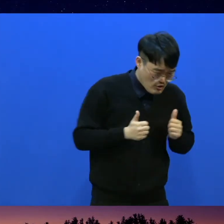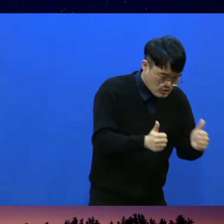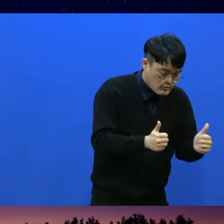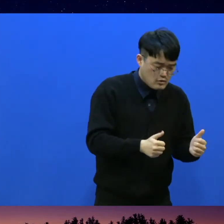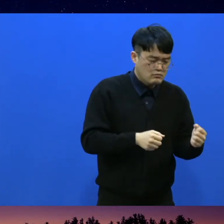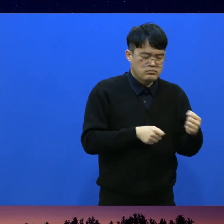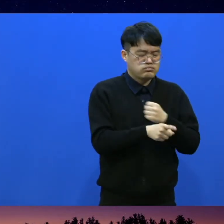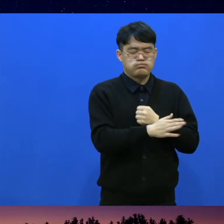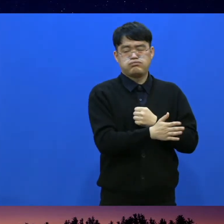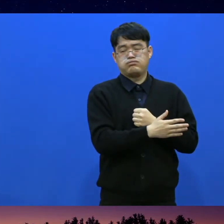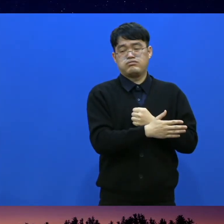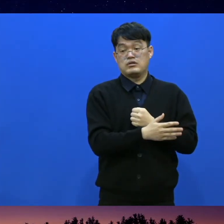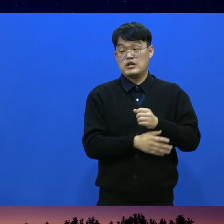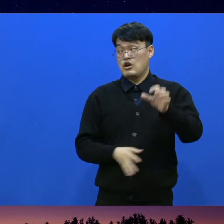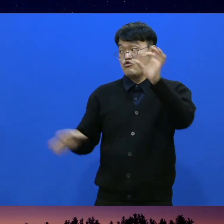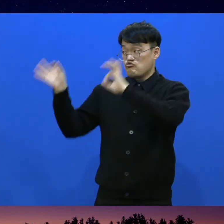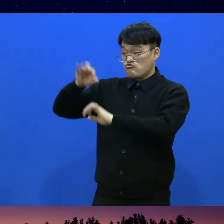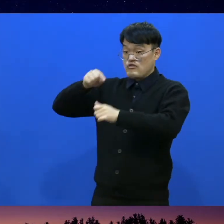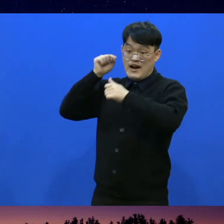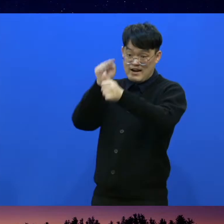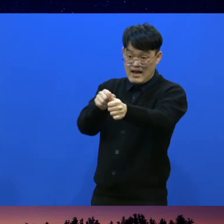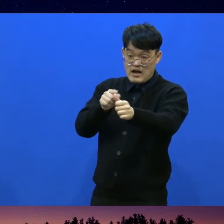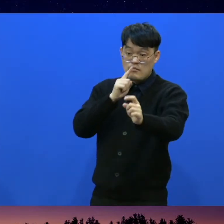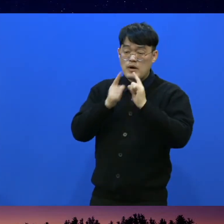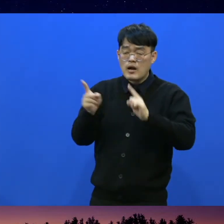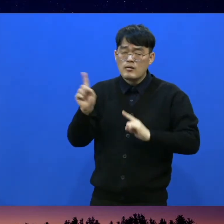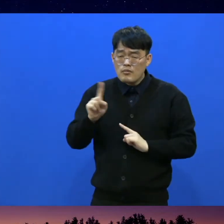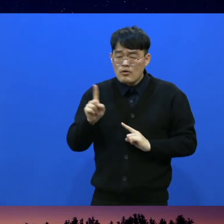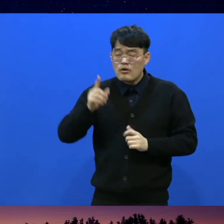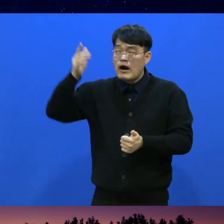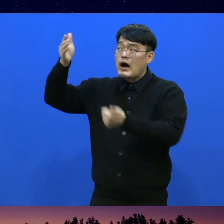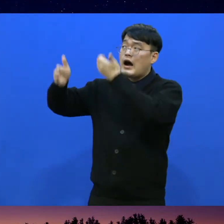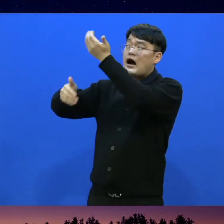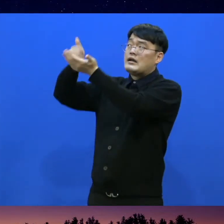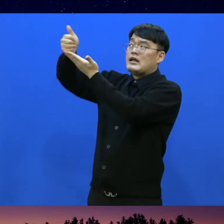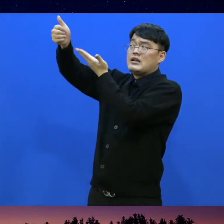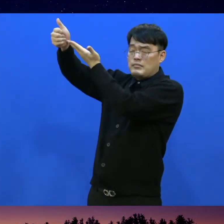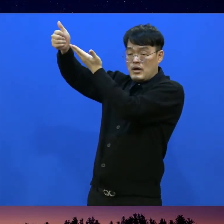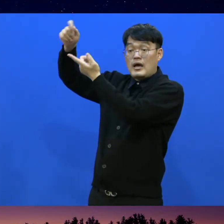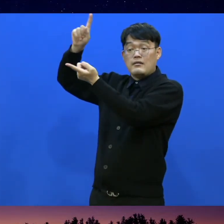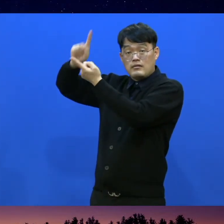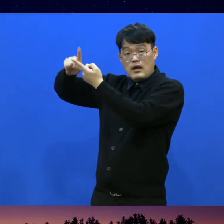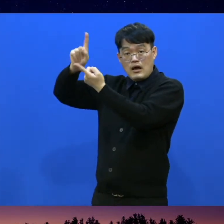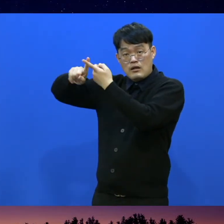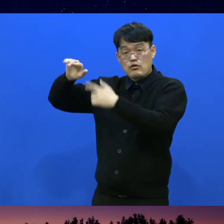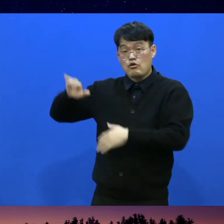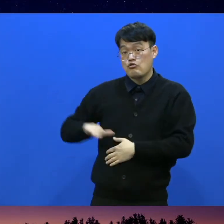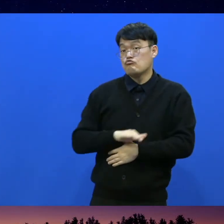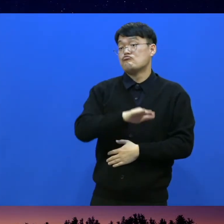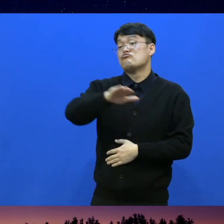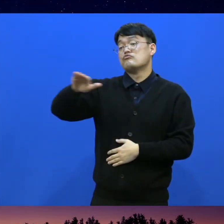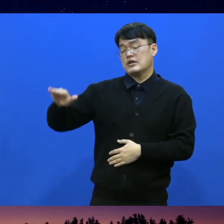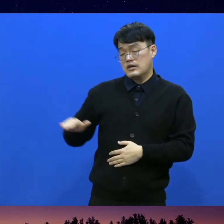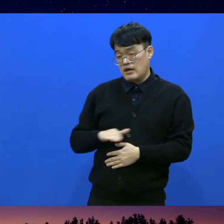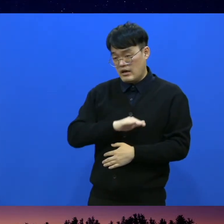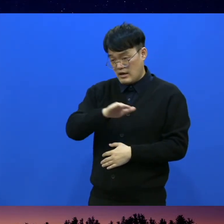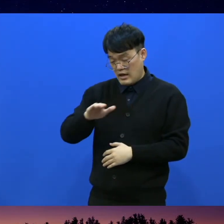성품이에요. 구하라라고 하는 이 부분은 하나님의 대상, 그 대상에 대한 우리의 태도, 그것이